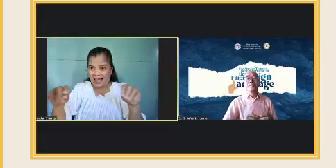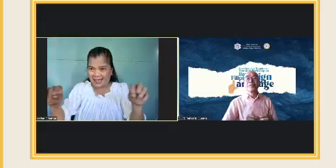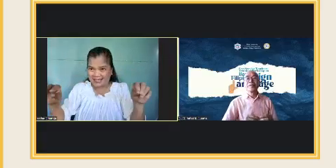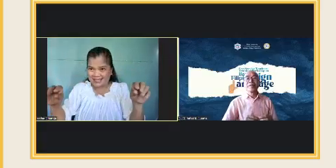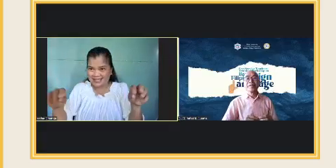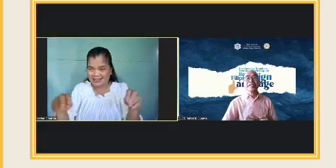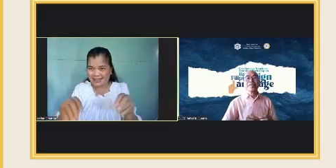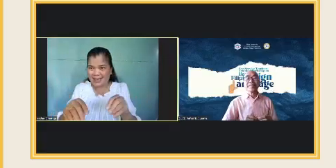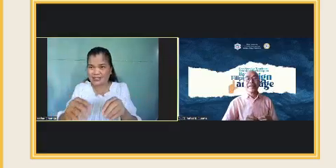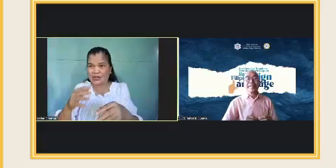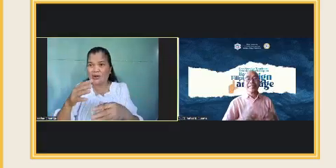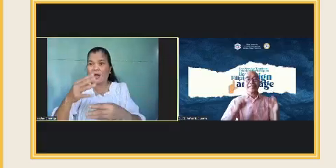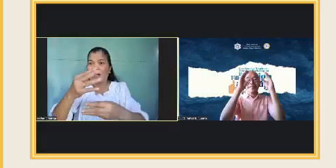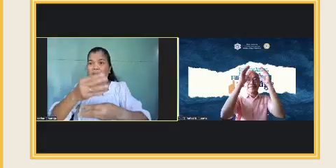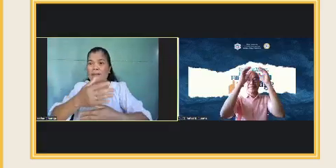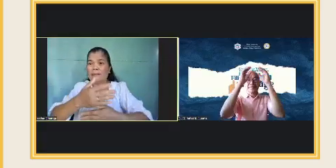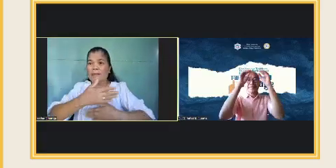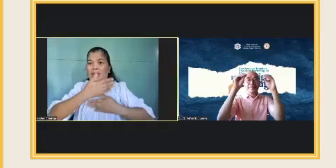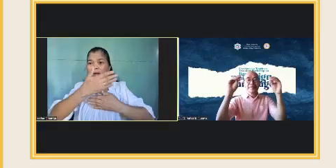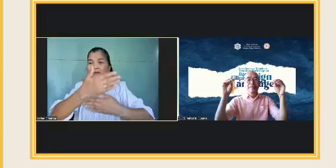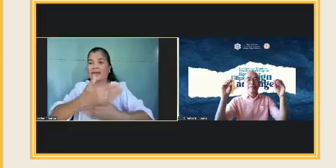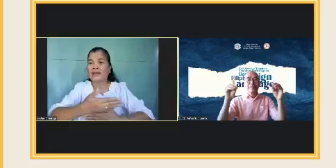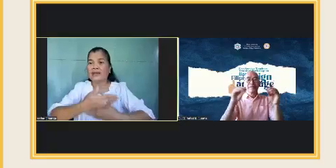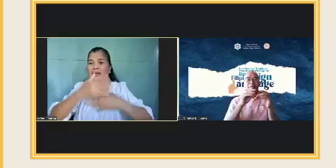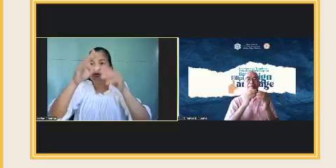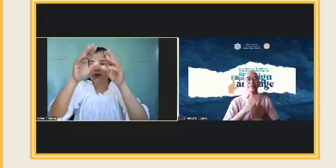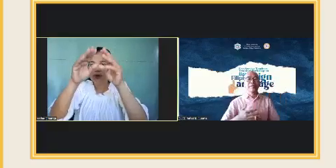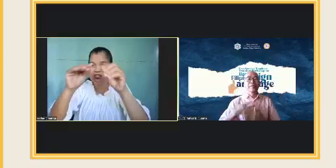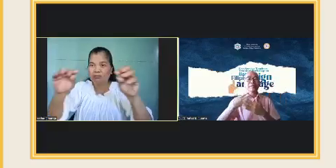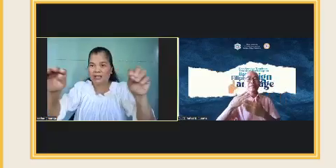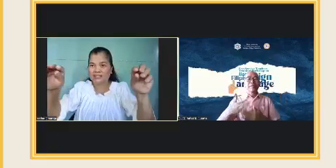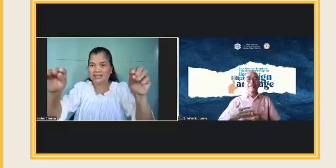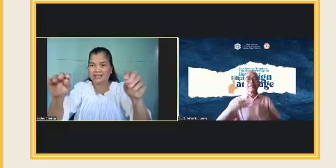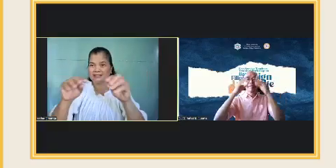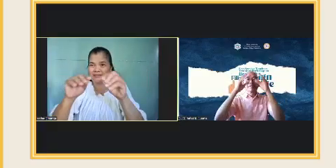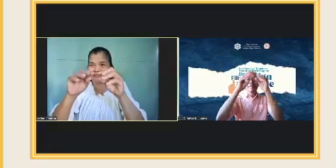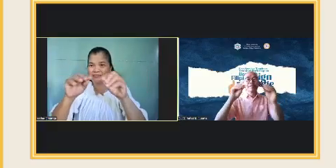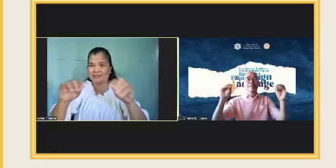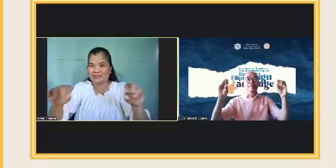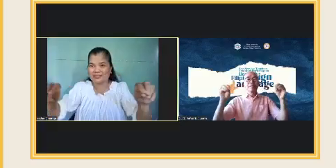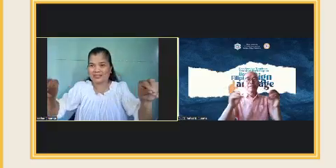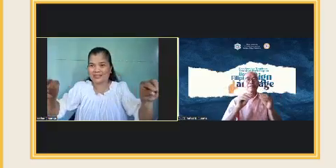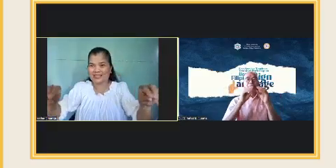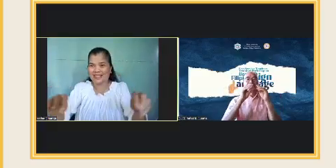the lights. Okay, so Merry Christmas.